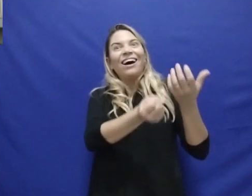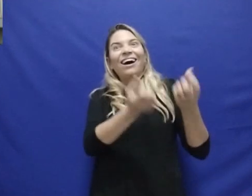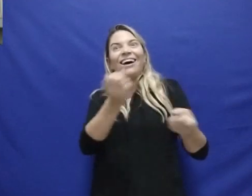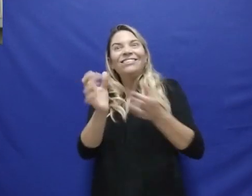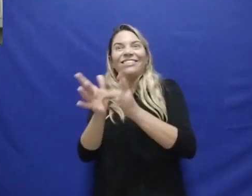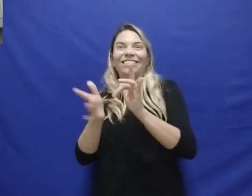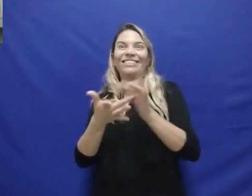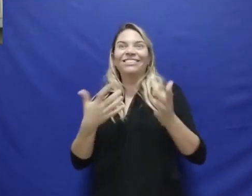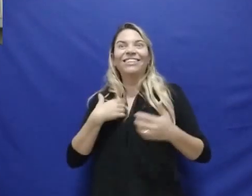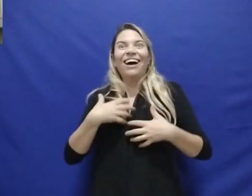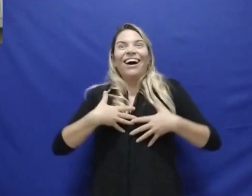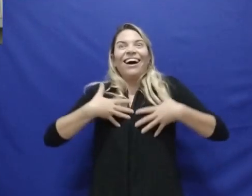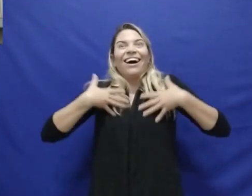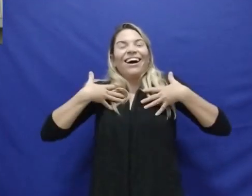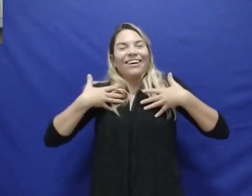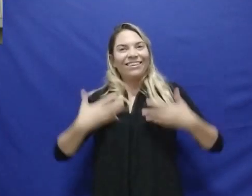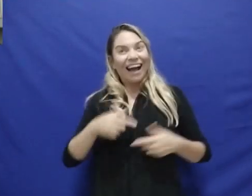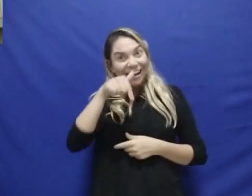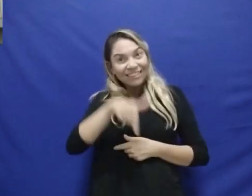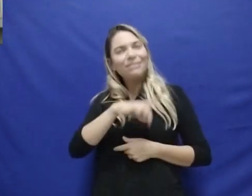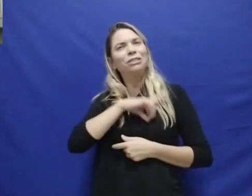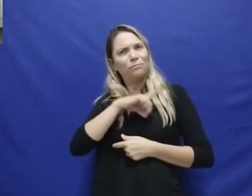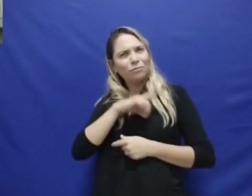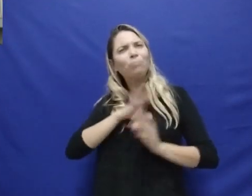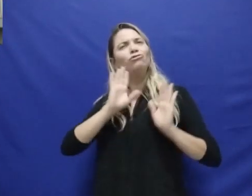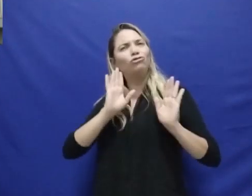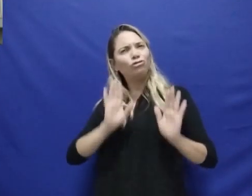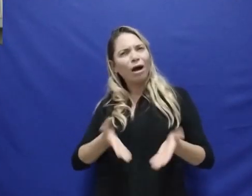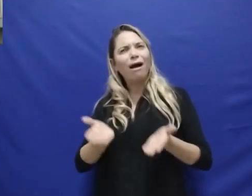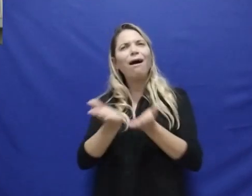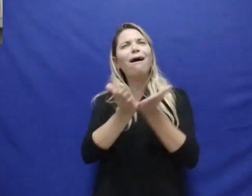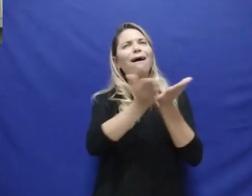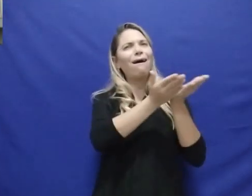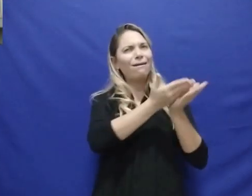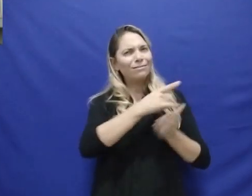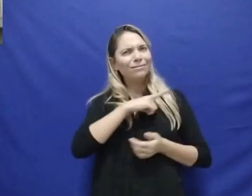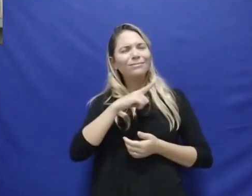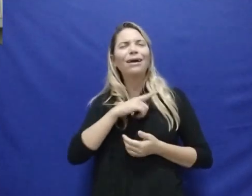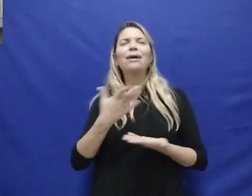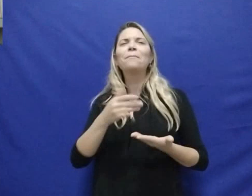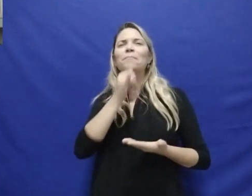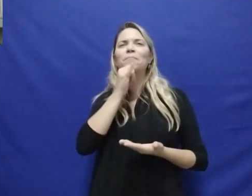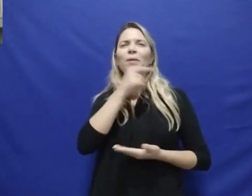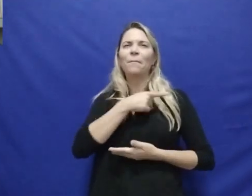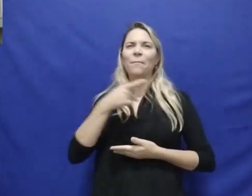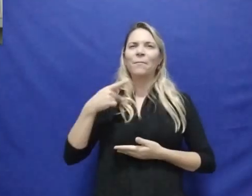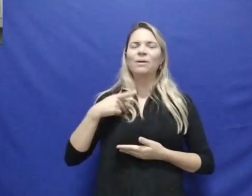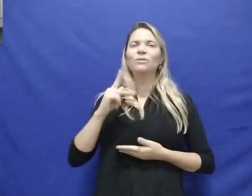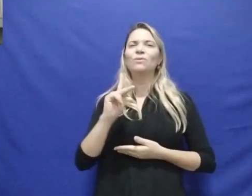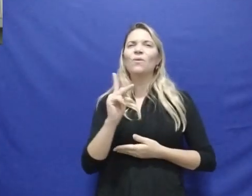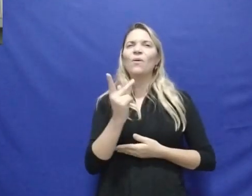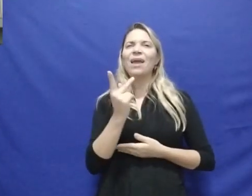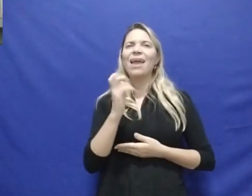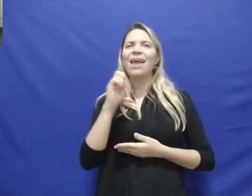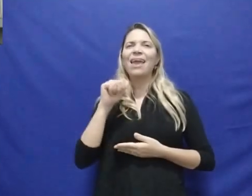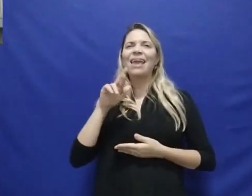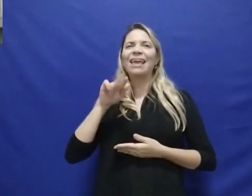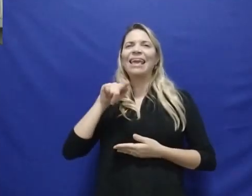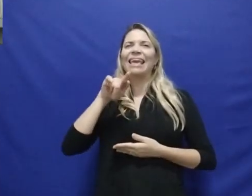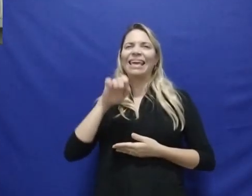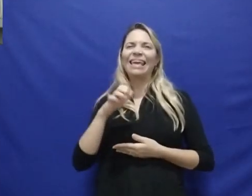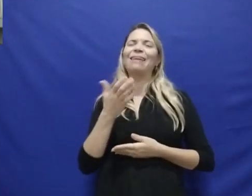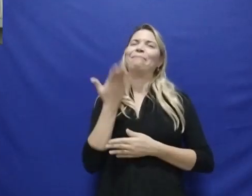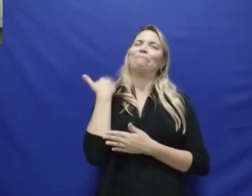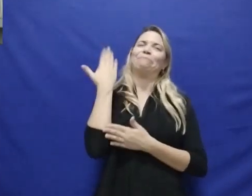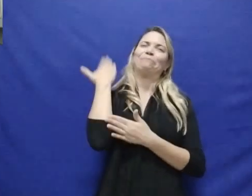te dado, o tempo de vida. Os seus colegas de trabalho, os seus colegas de universidade, a internet em suas